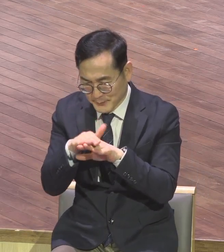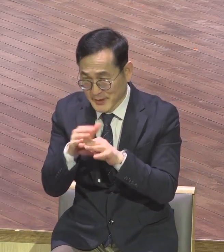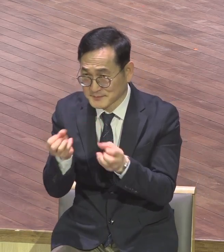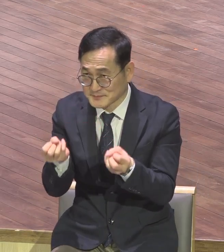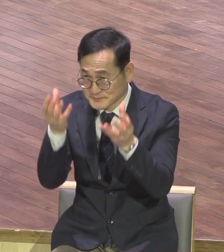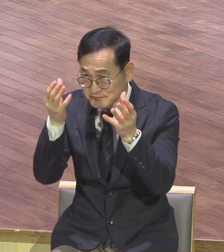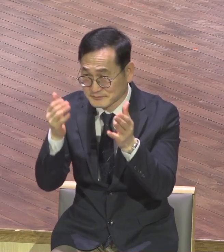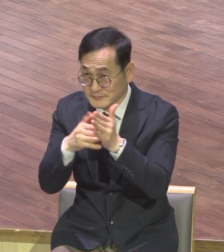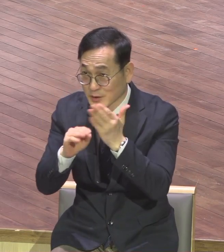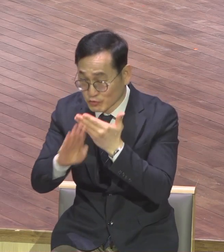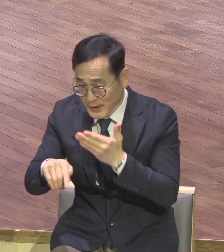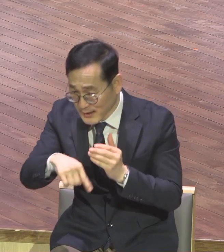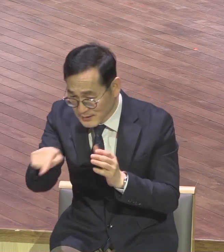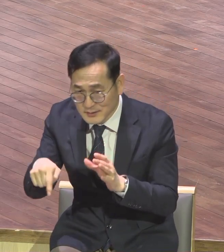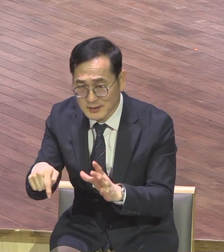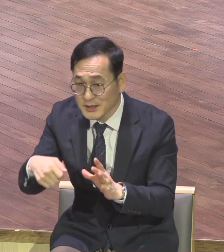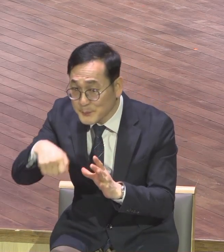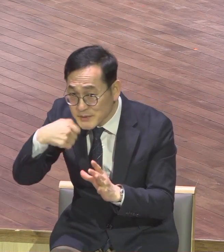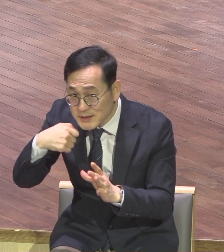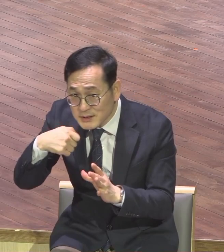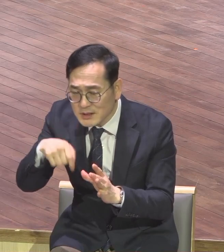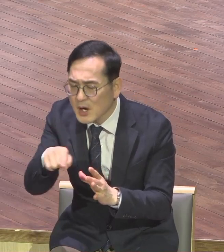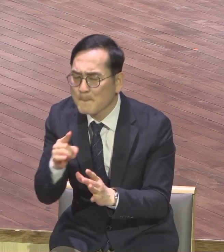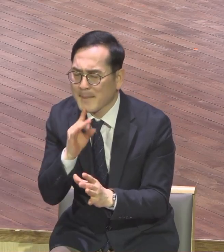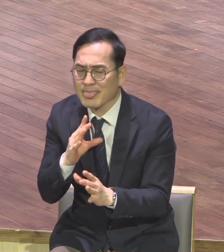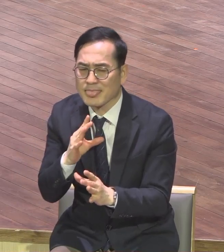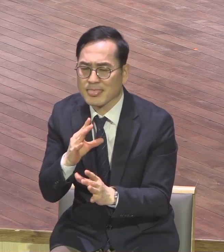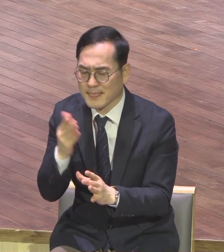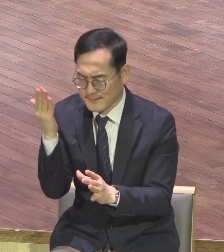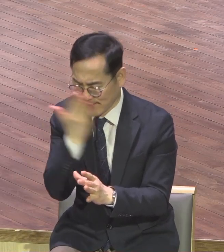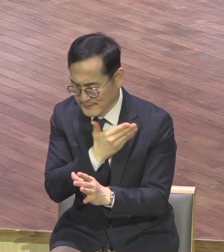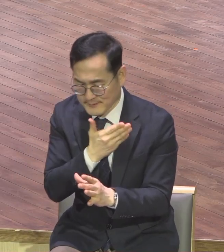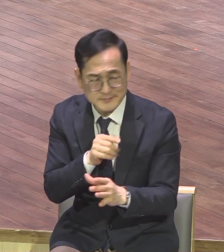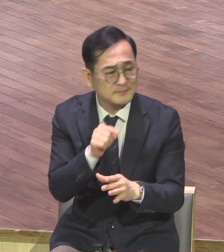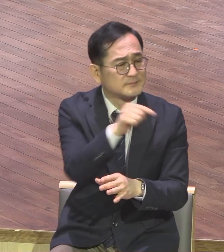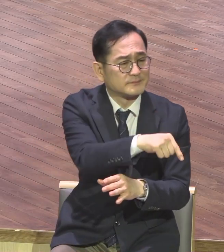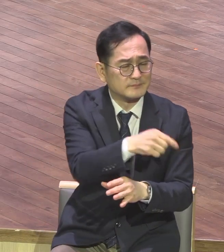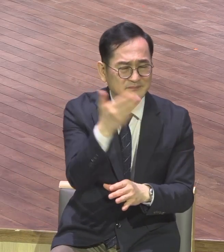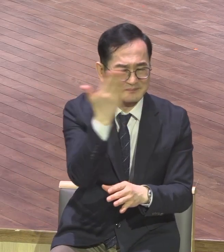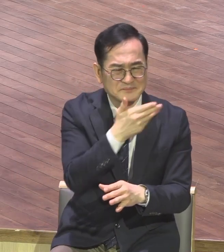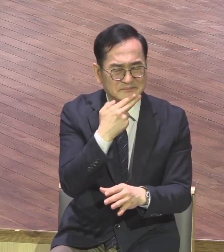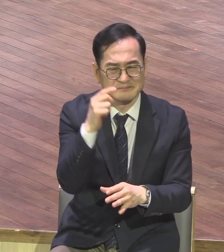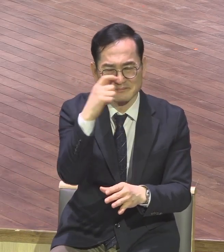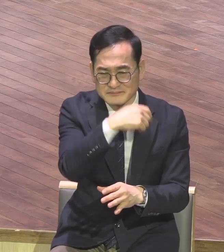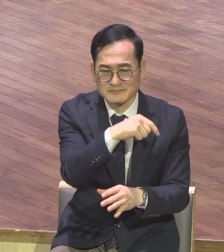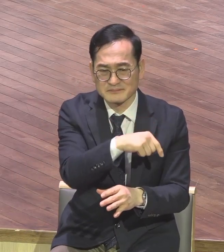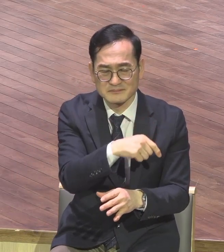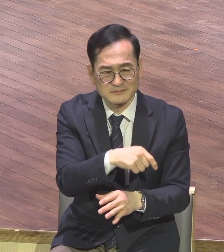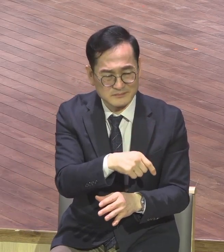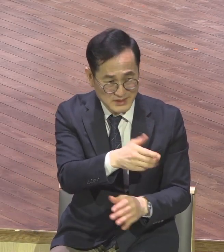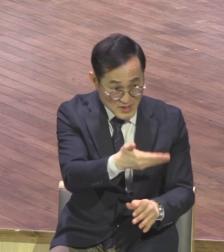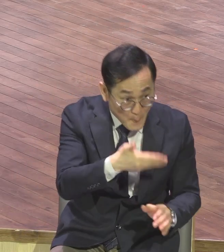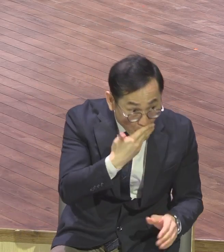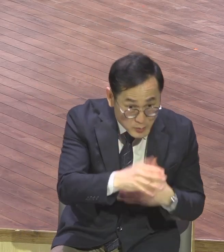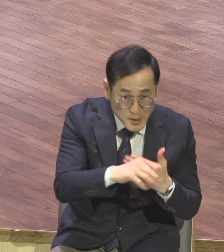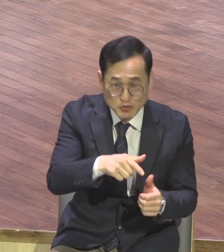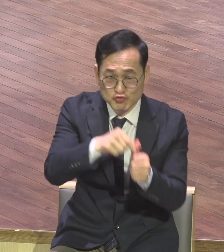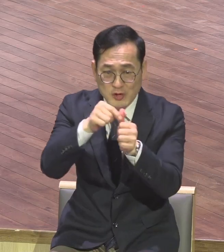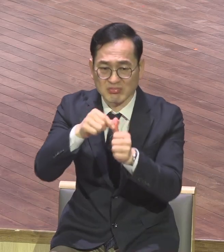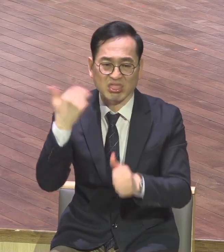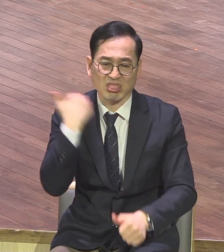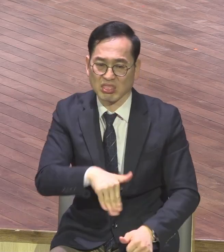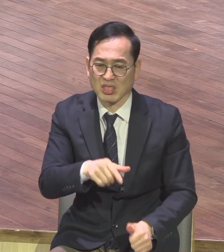구원. 그리고 그들의 부끄러움이 뭐냐? 할례 못 받은 거. 이 할례 못 받는 이건 구원 못 받는다. 이